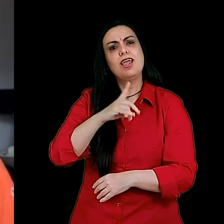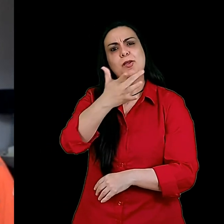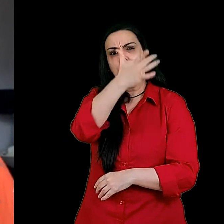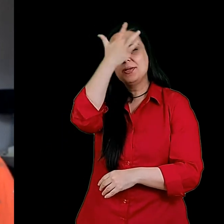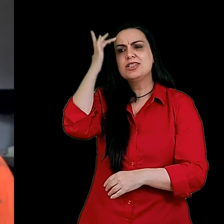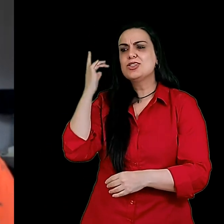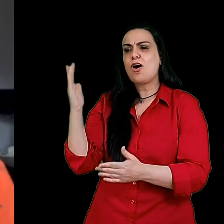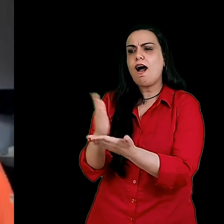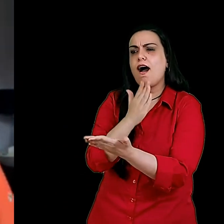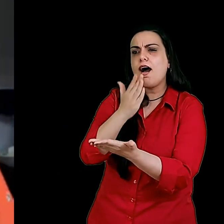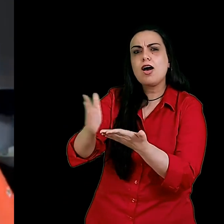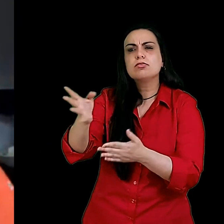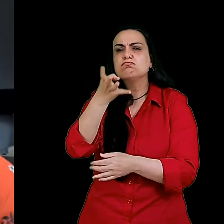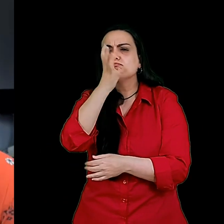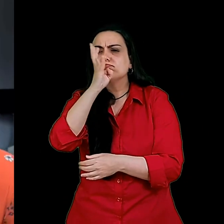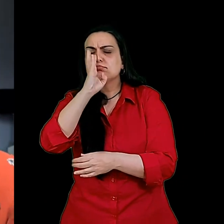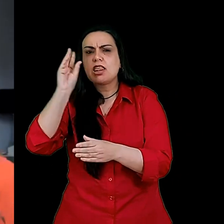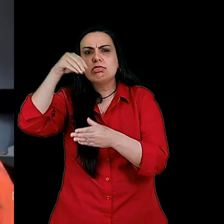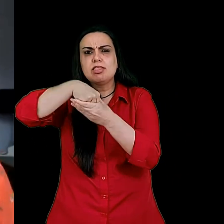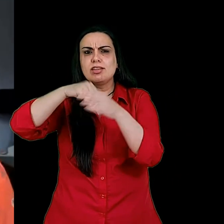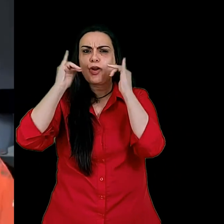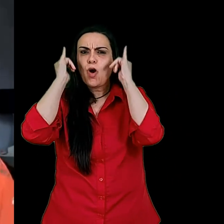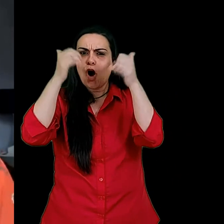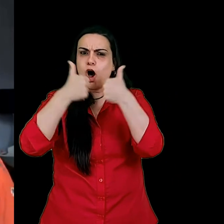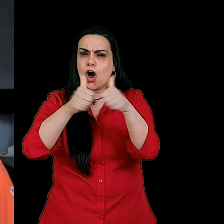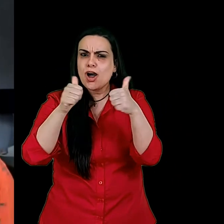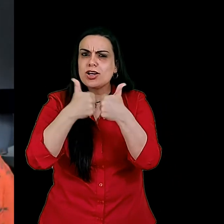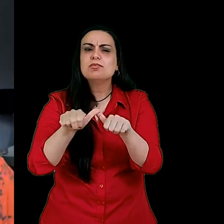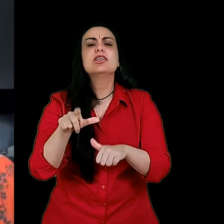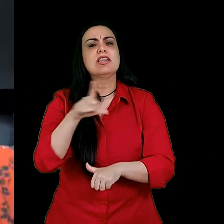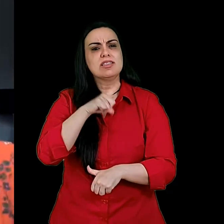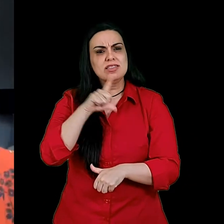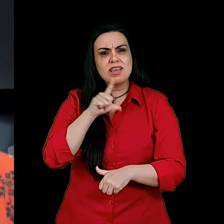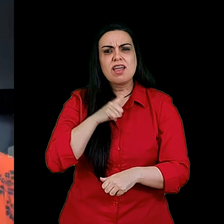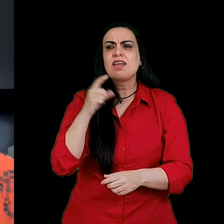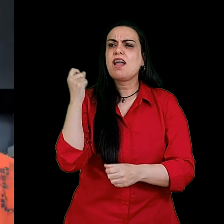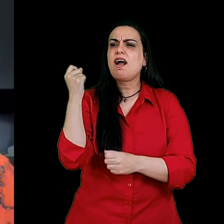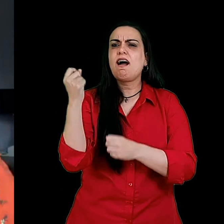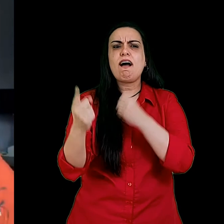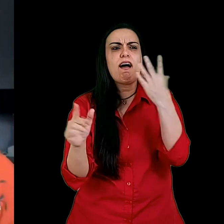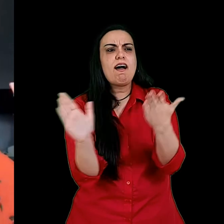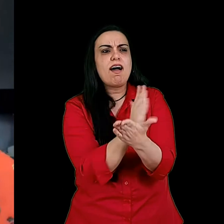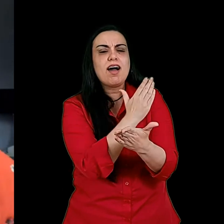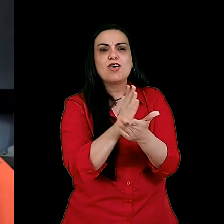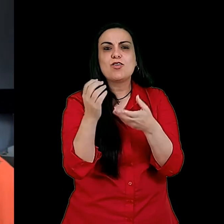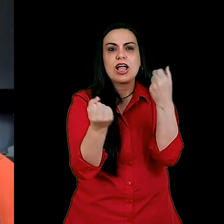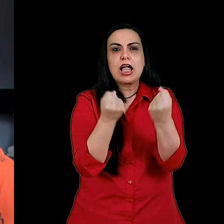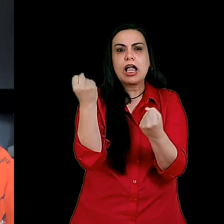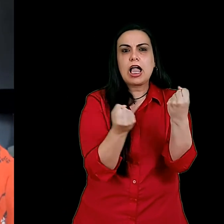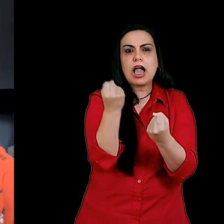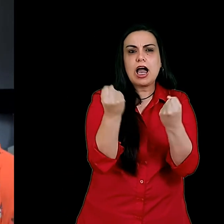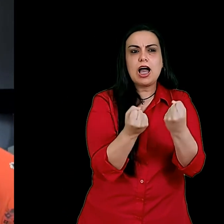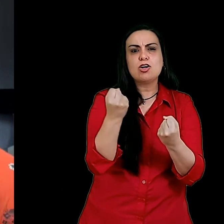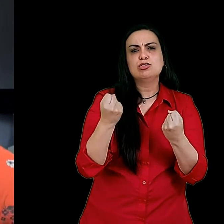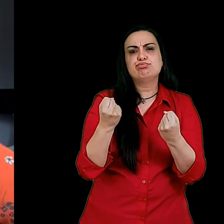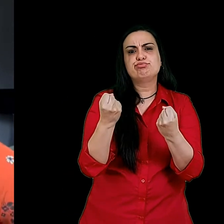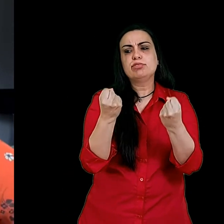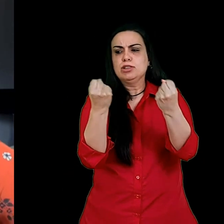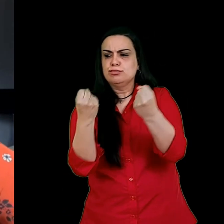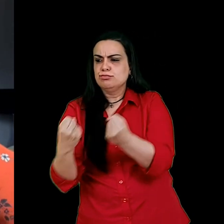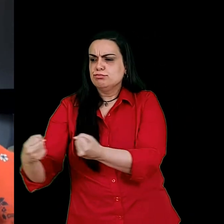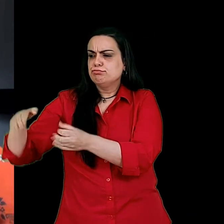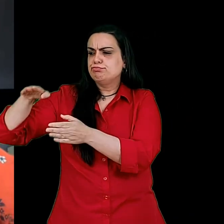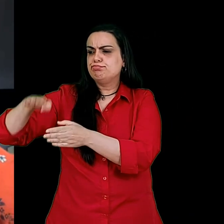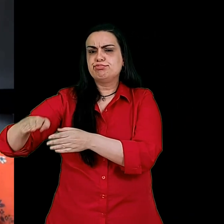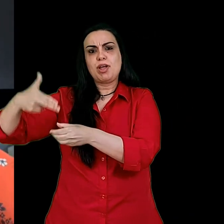gente assistindo no ônibus, colocando o carro em posto de gasolina.